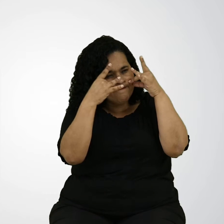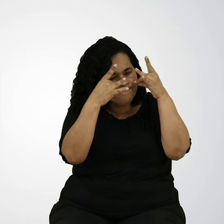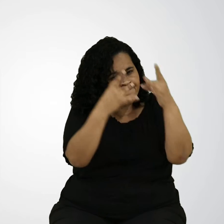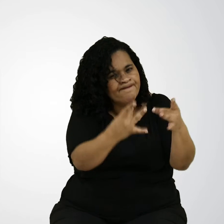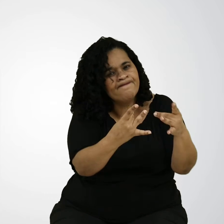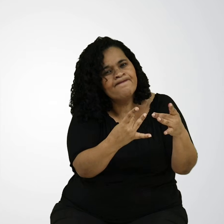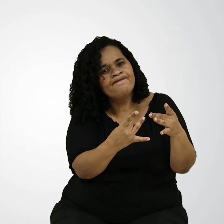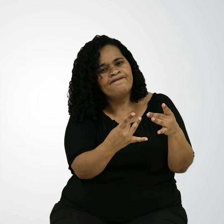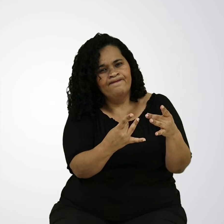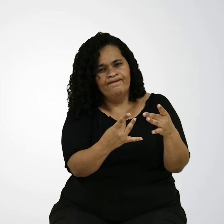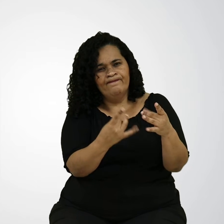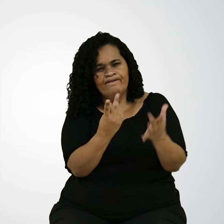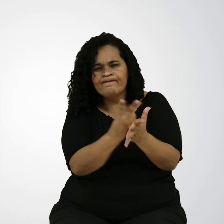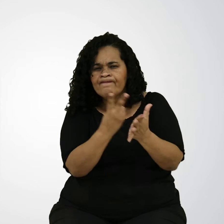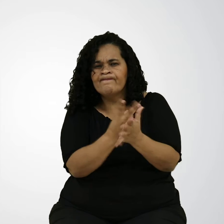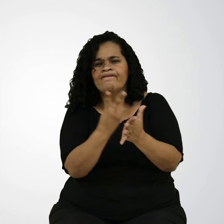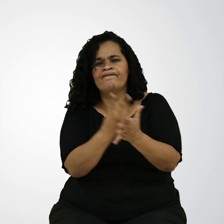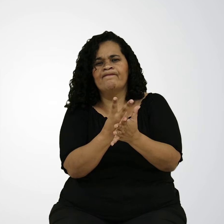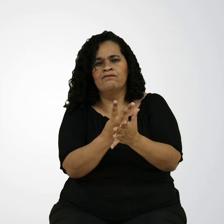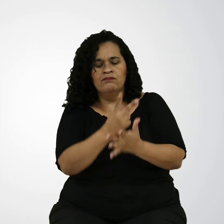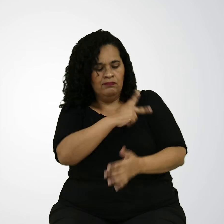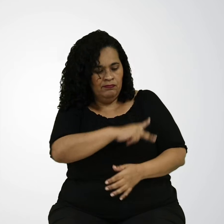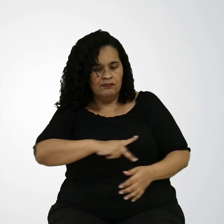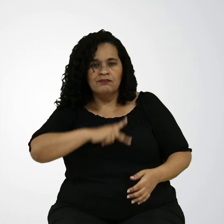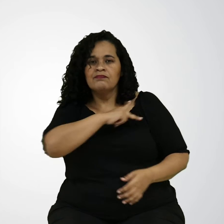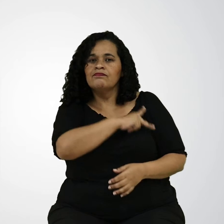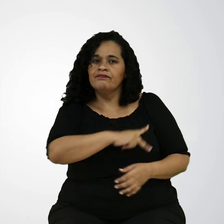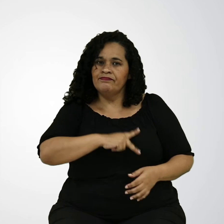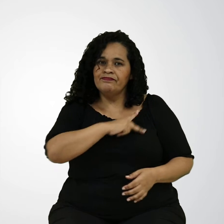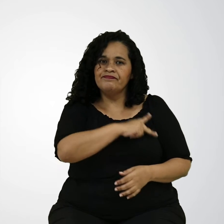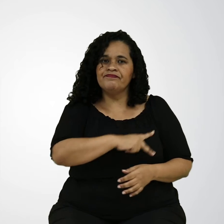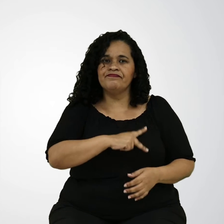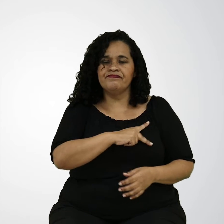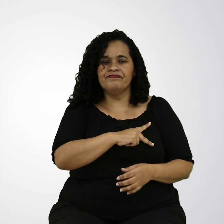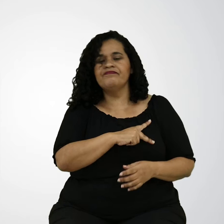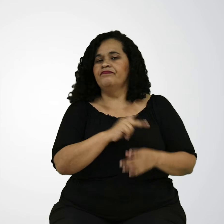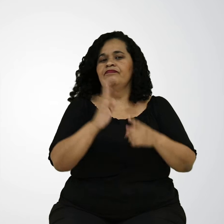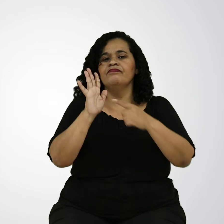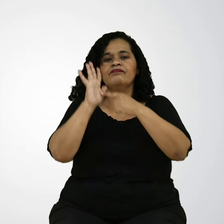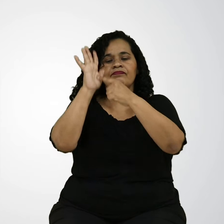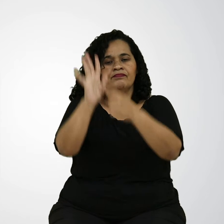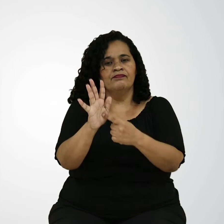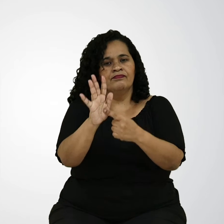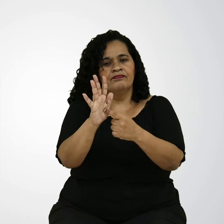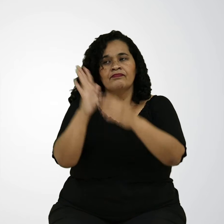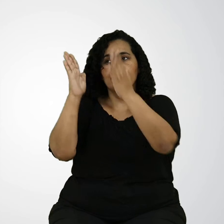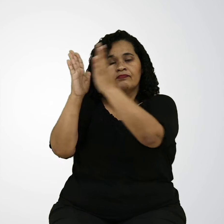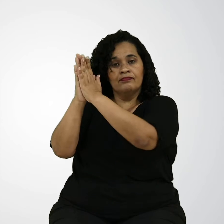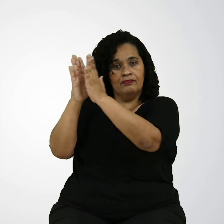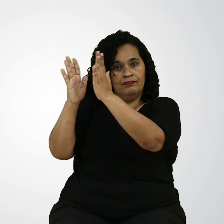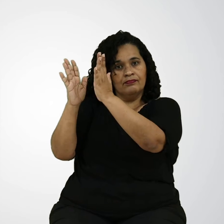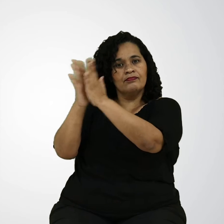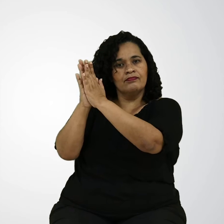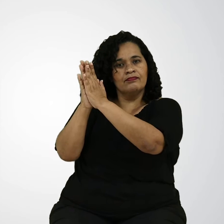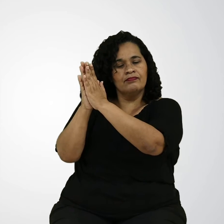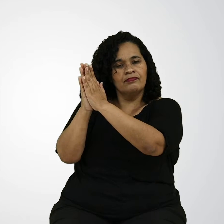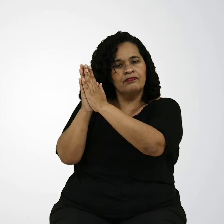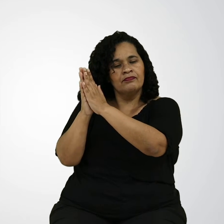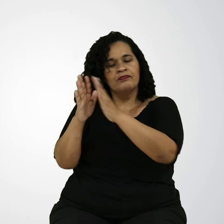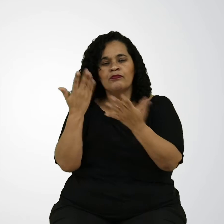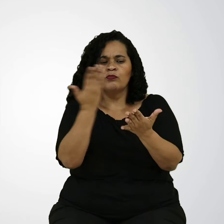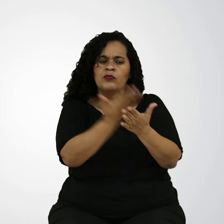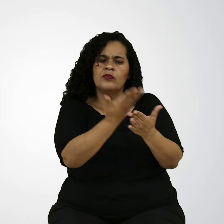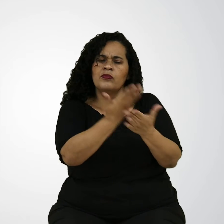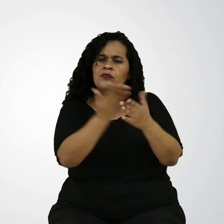aqui, nessa expressão de Paulo, nós temos, então, esse princípio de que a oração deve ser vigilante. E aí a lição trabalha